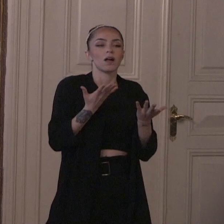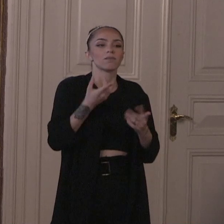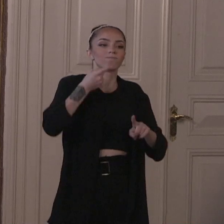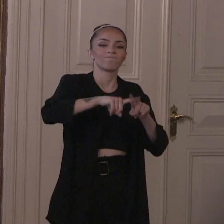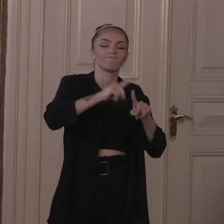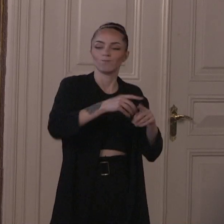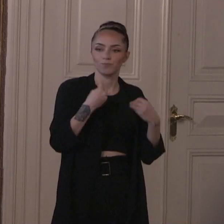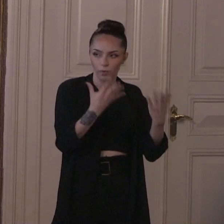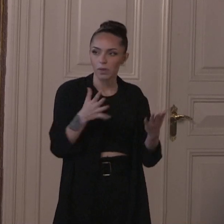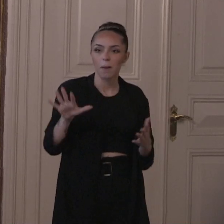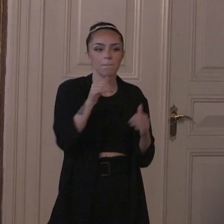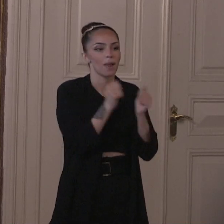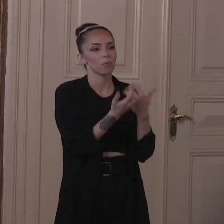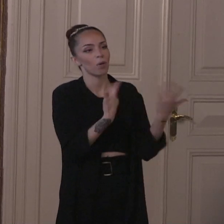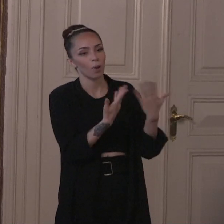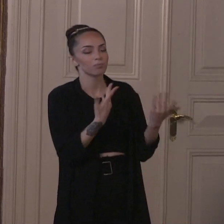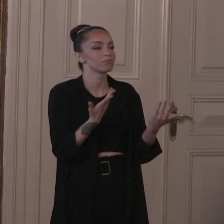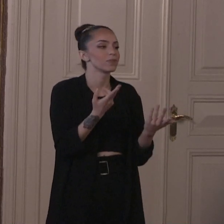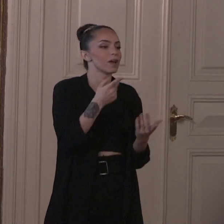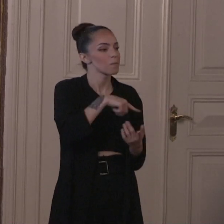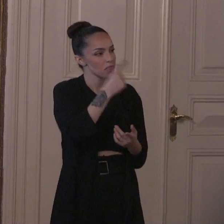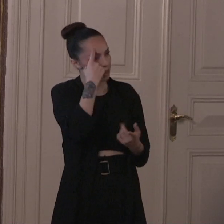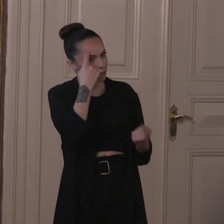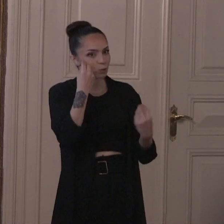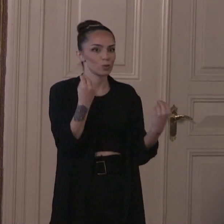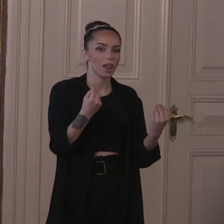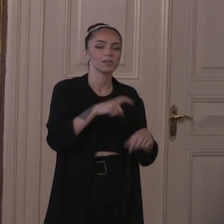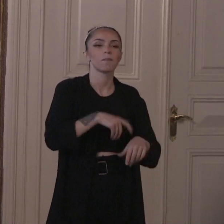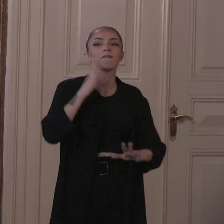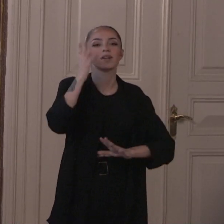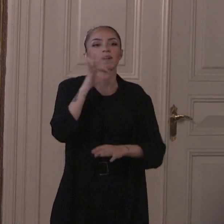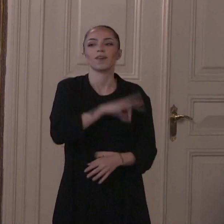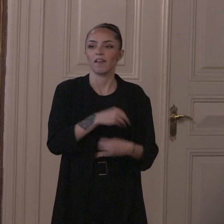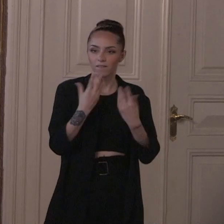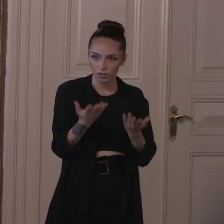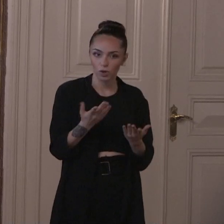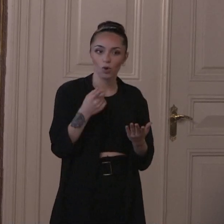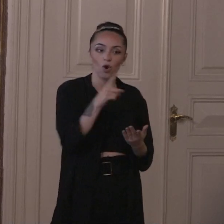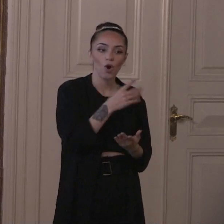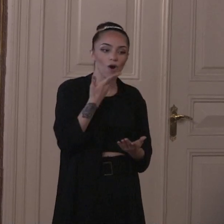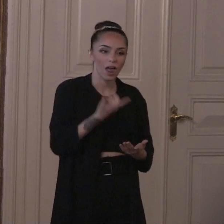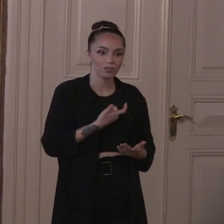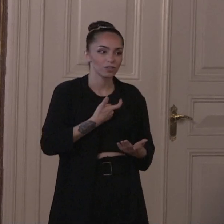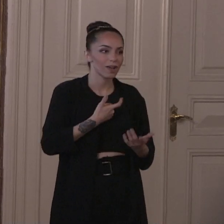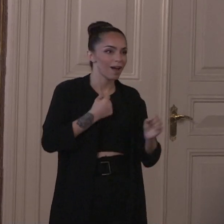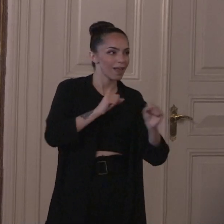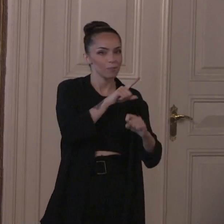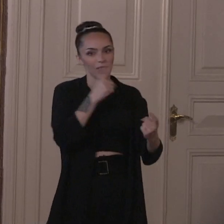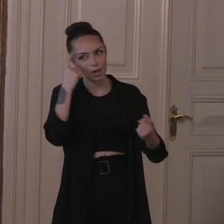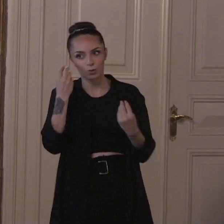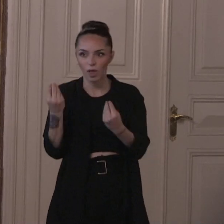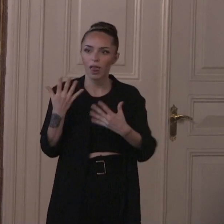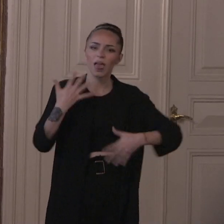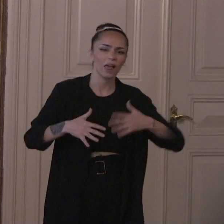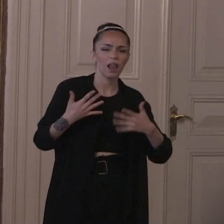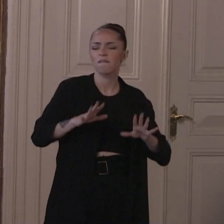birbirleriyle beraber zaman geçirmelerini daha kolay hale getirebilecek, hatta oradaki öğrenci hareketliliği dolayısıyla engelli engelsiz bütün